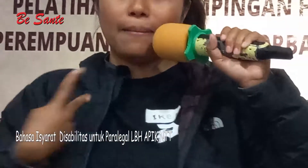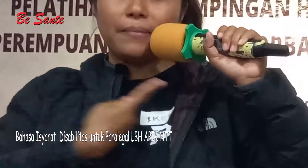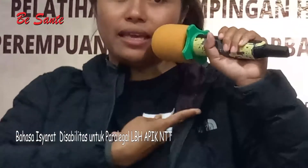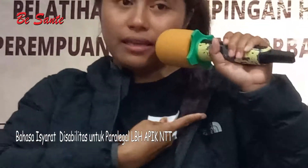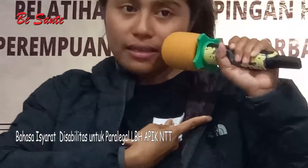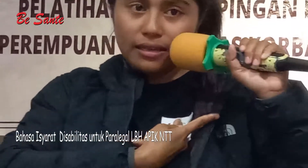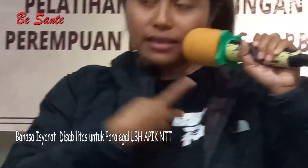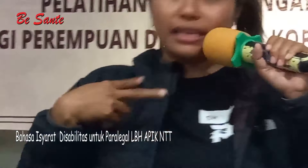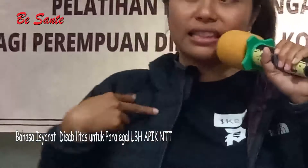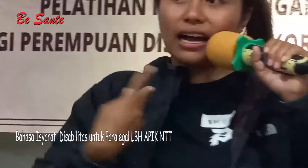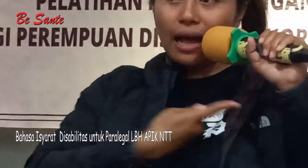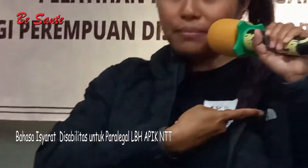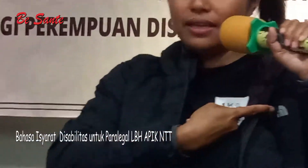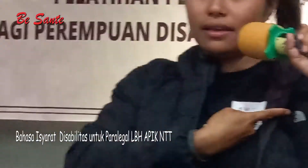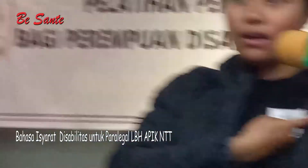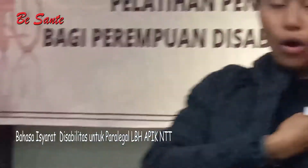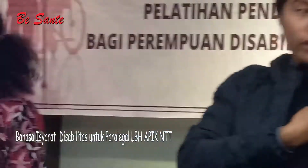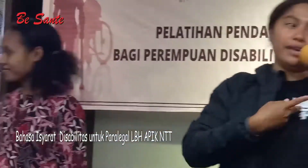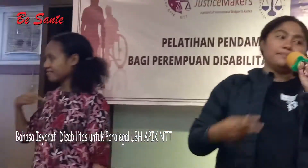Kami. Kita, kami. Oke.